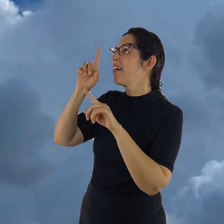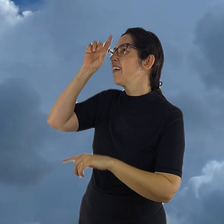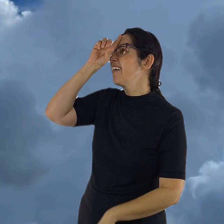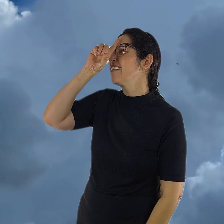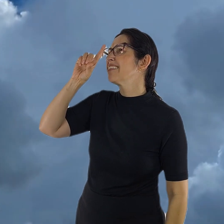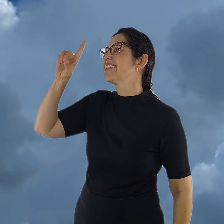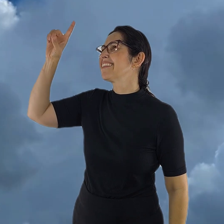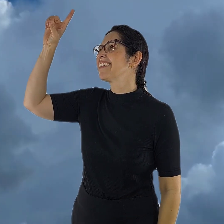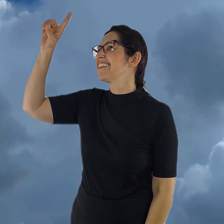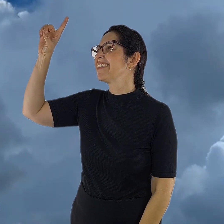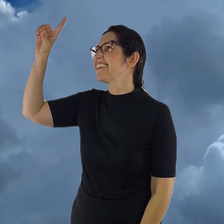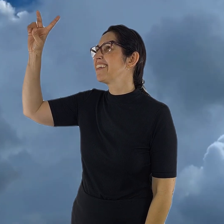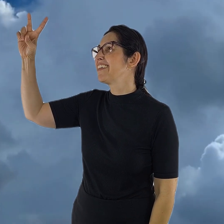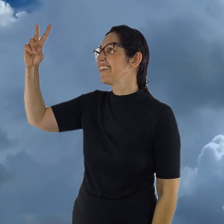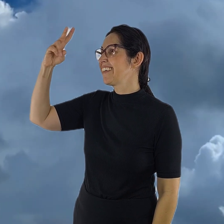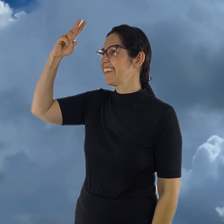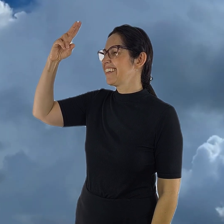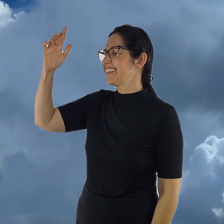É como